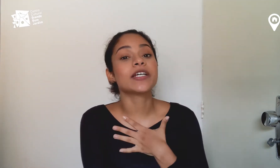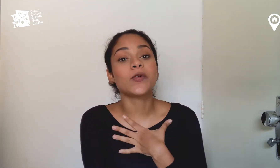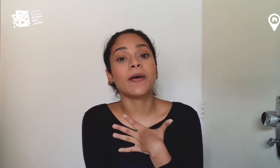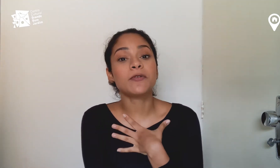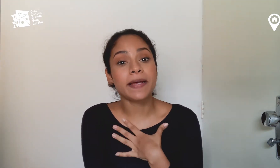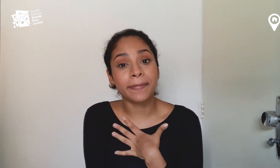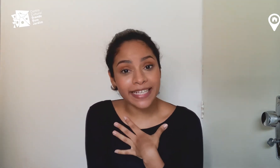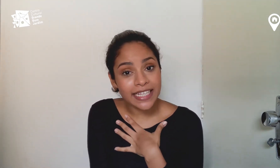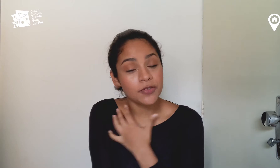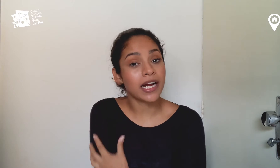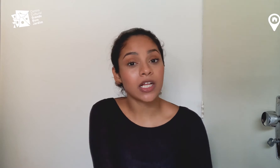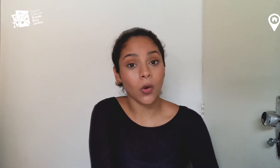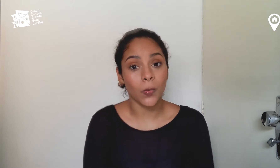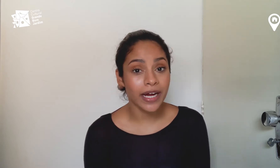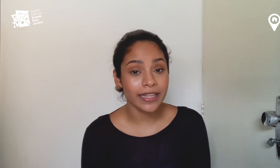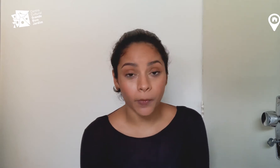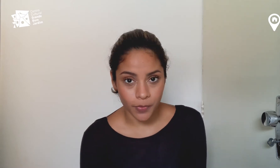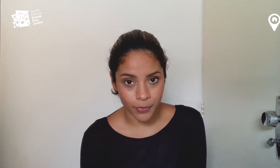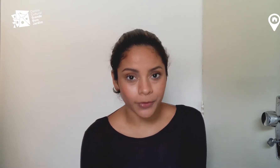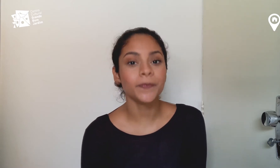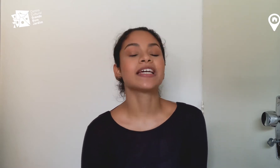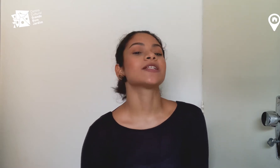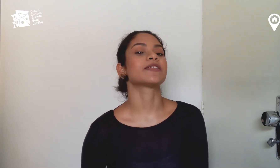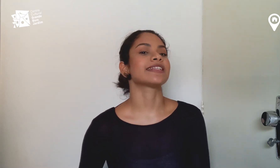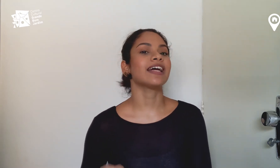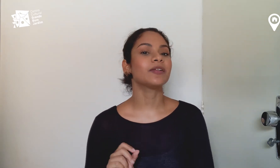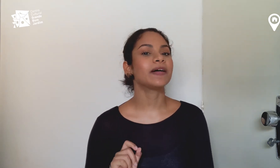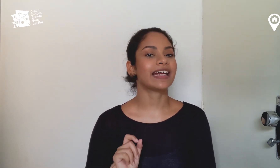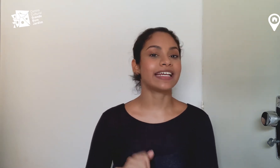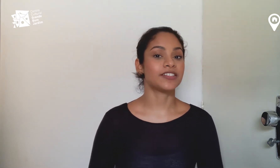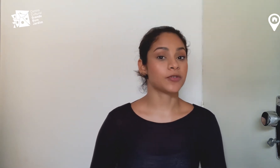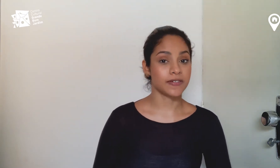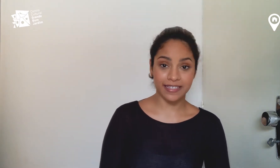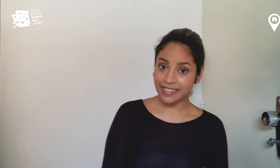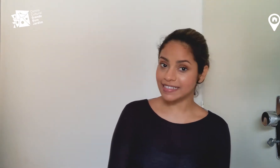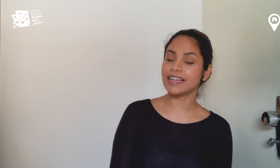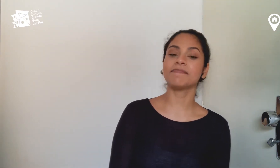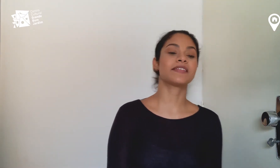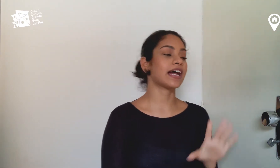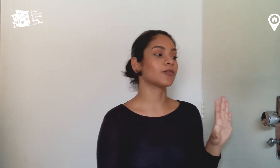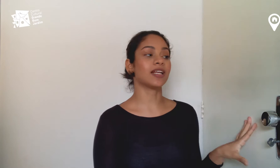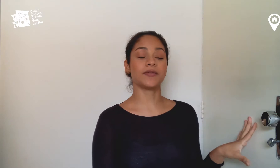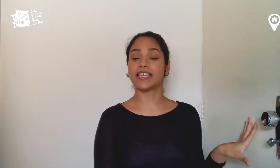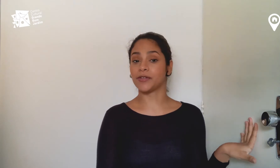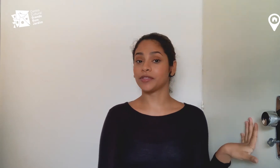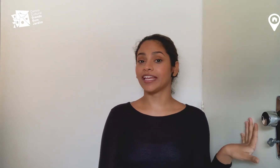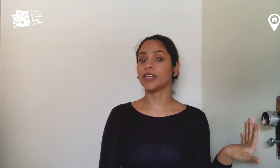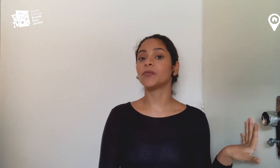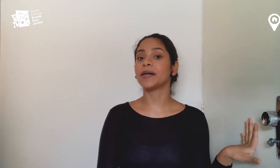uma blusa preta de manga longa até o punho. Tô sentada numa cadeira de cor cinza. Do meu lado esquerdo tem uma